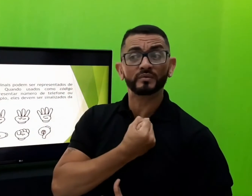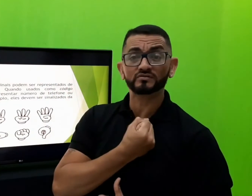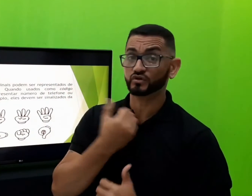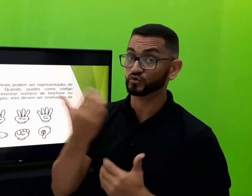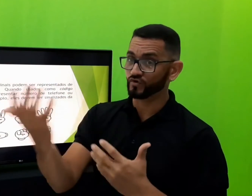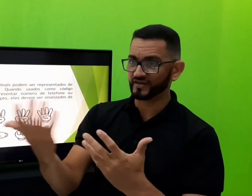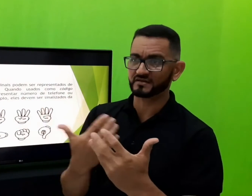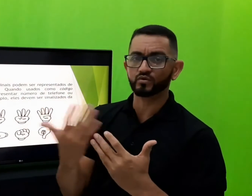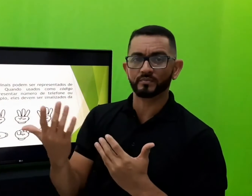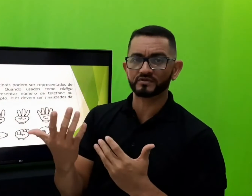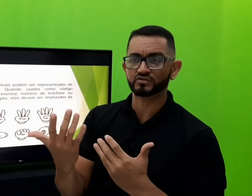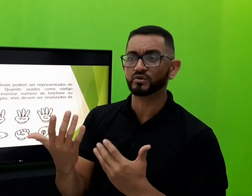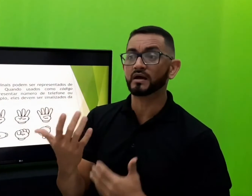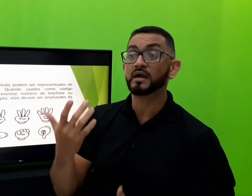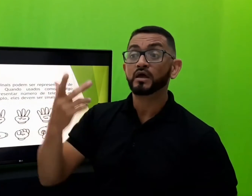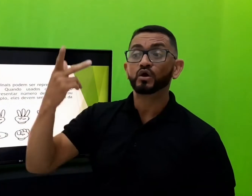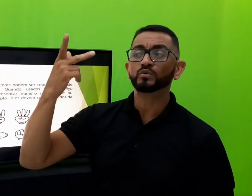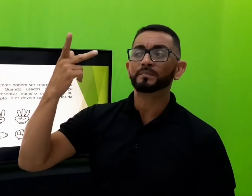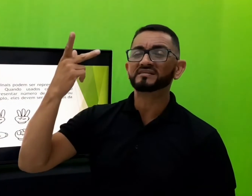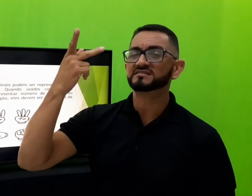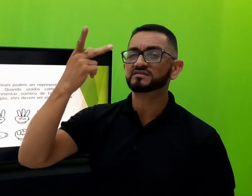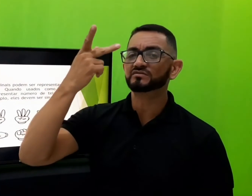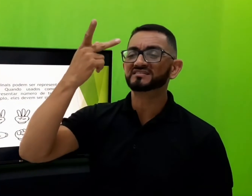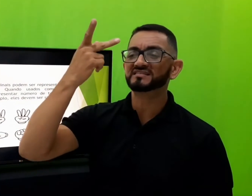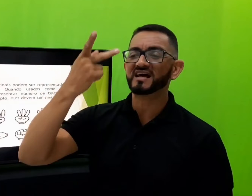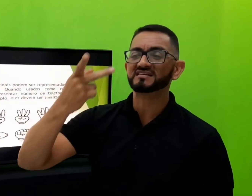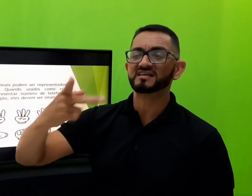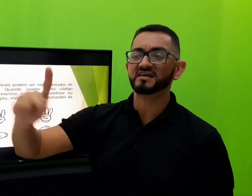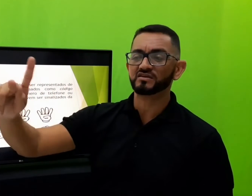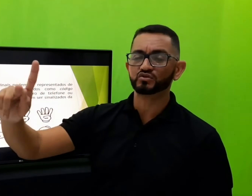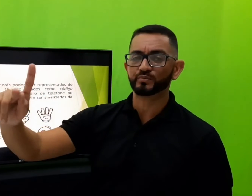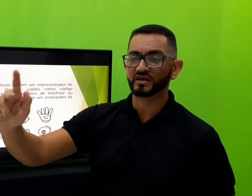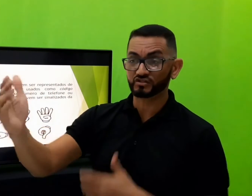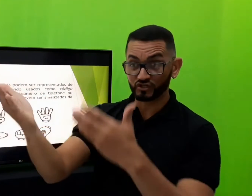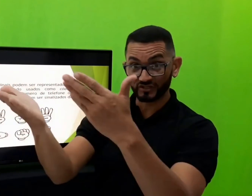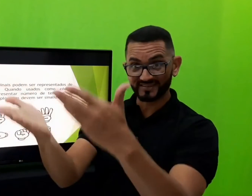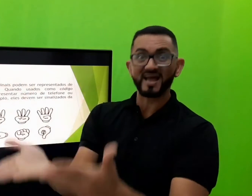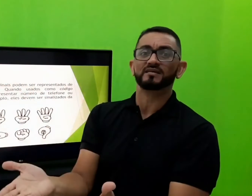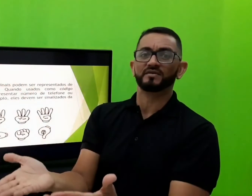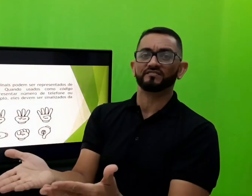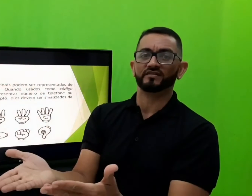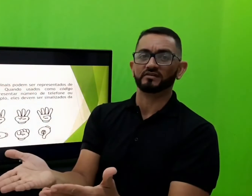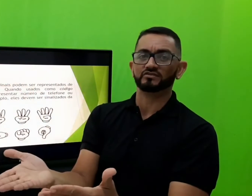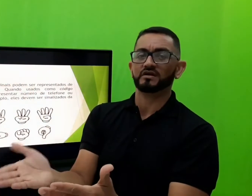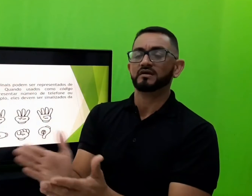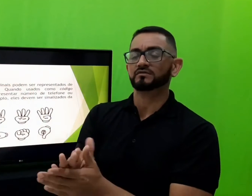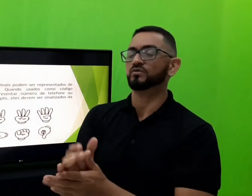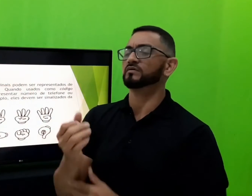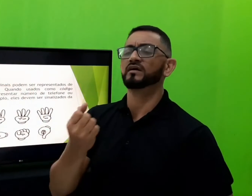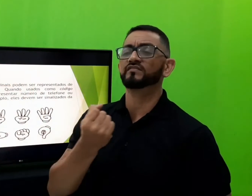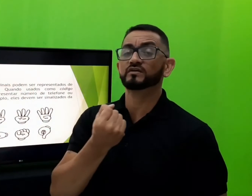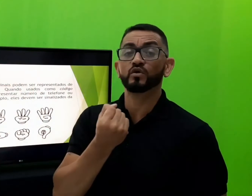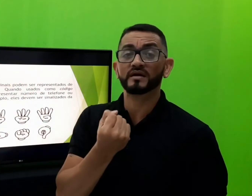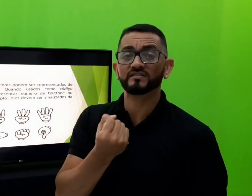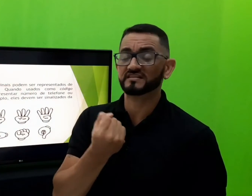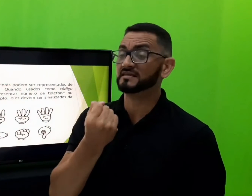número? Se eu estou conversando com uma pessoa, eu não preciso sinalizar isso, porque ela já está na minha frente. Então, como é que vai